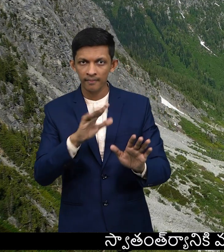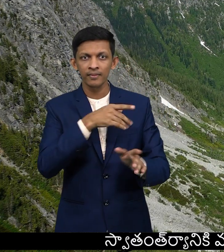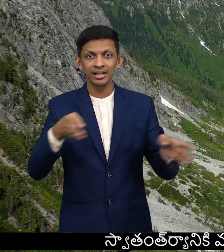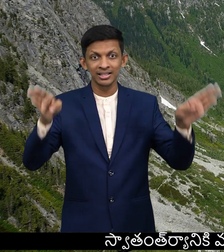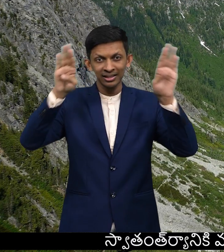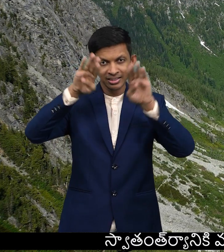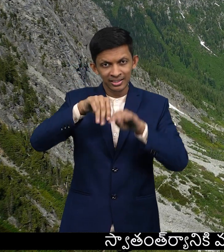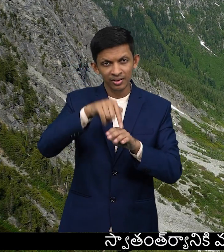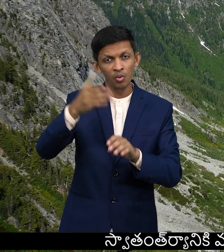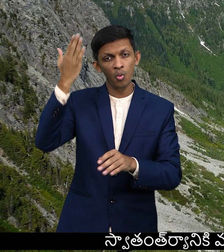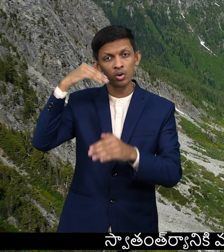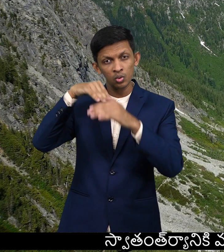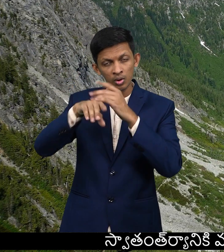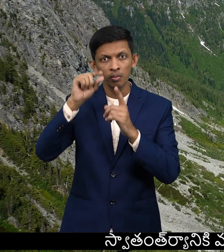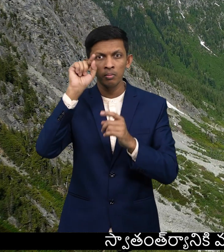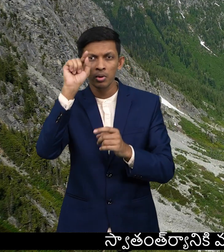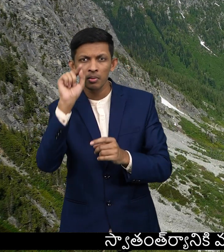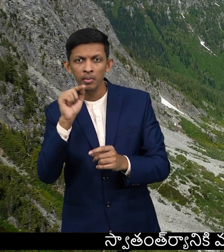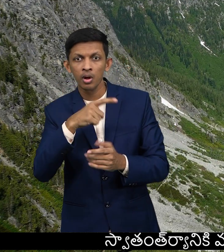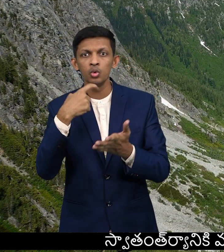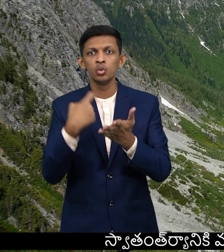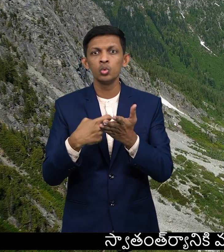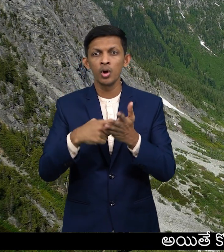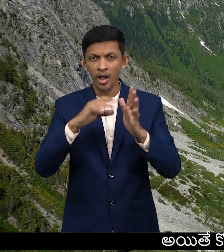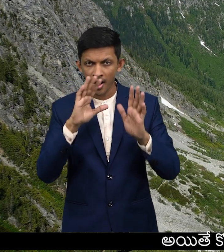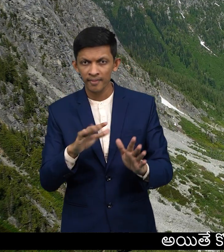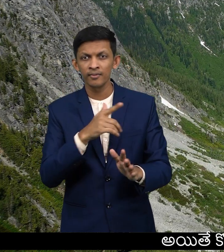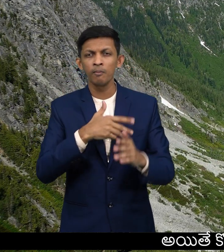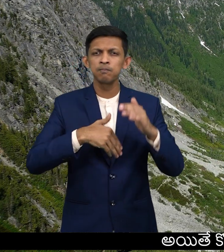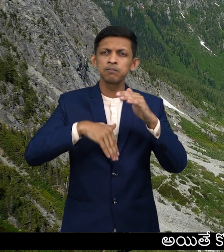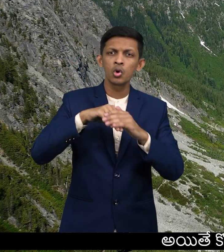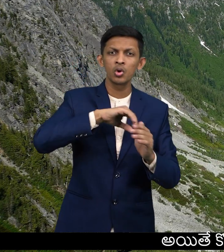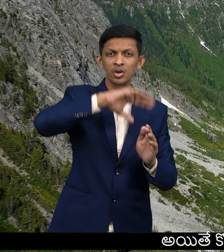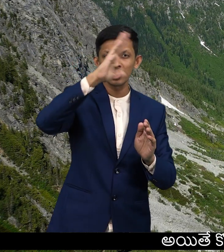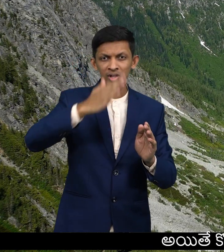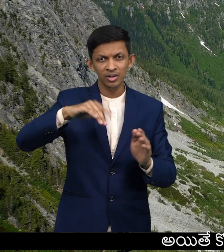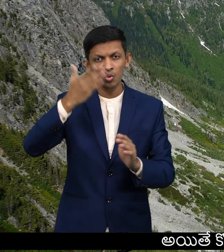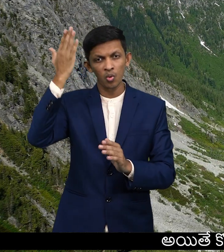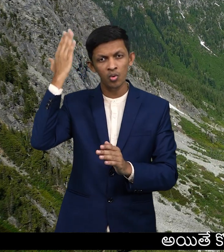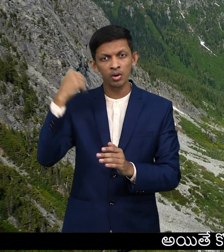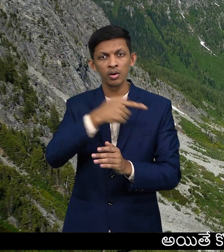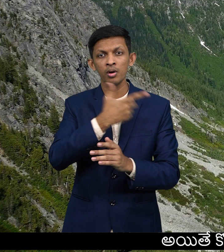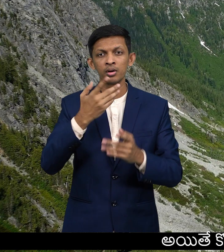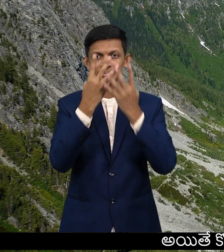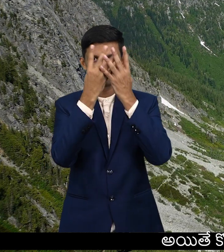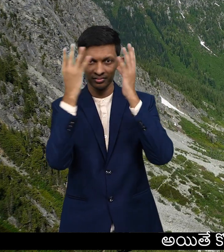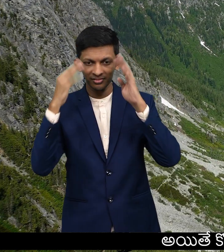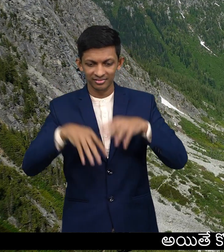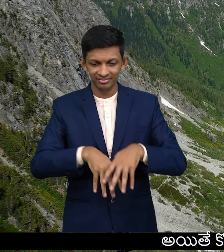స్వతంత్రానికి ముందు లోయ రాచరిక పాలనలో ఉంది. అయితే కొండలు ప్రధానంగా గిరిజనులు.